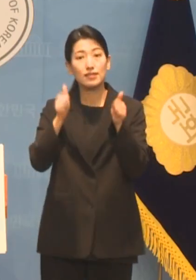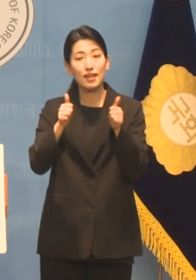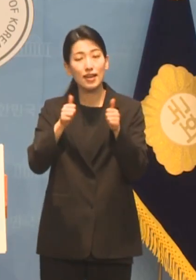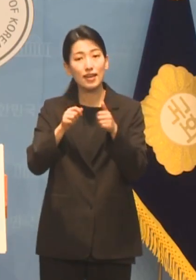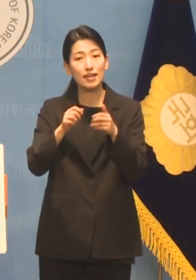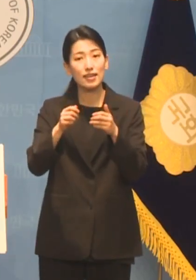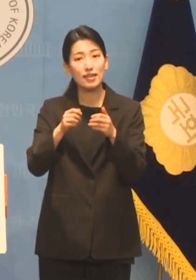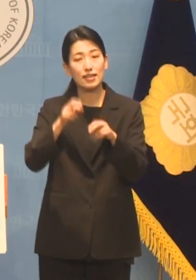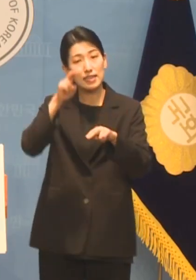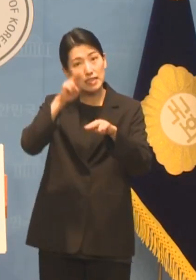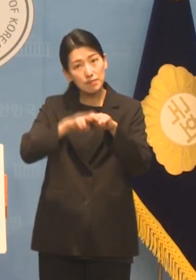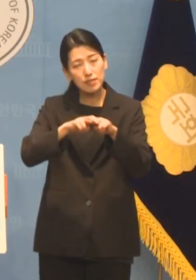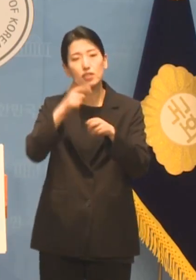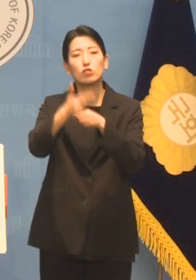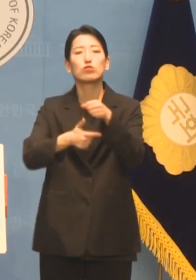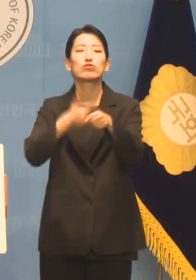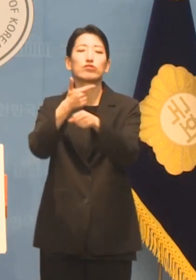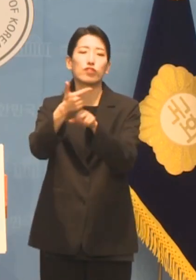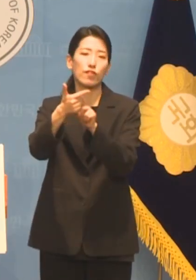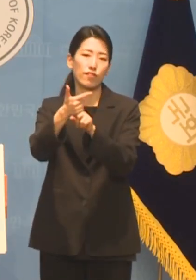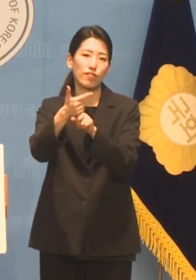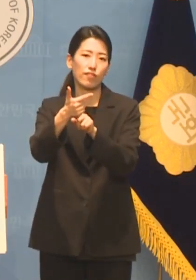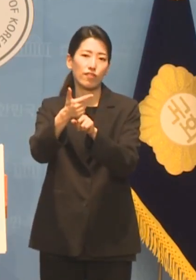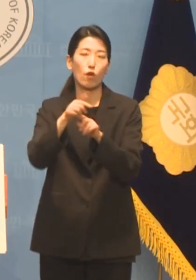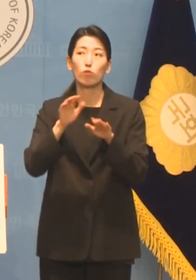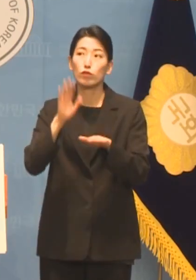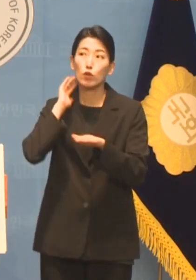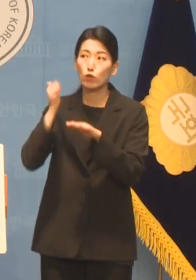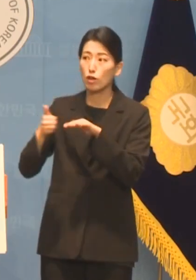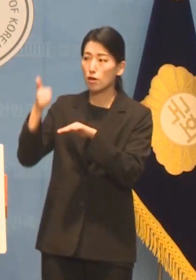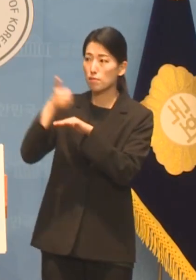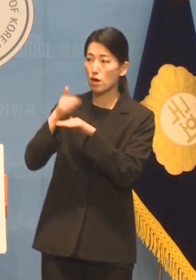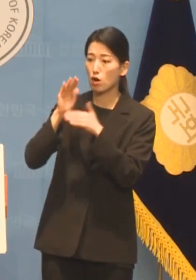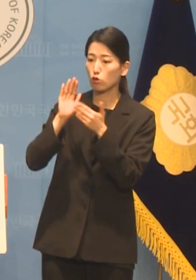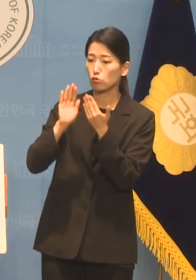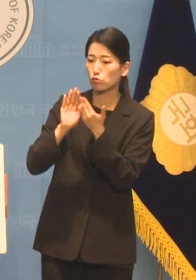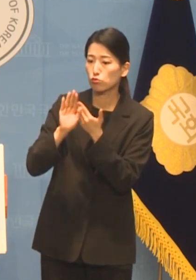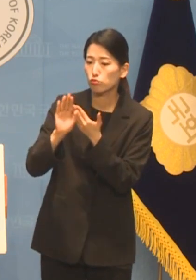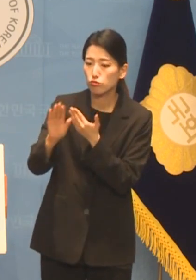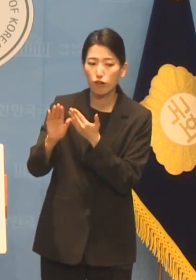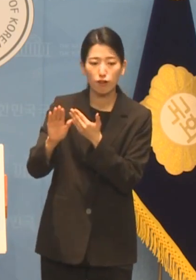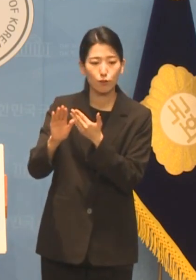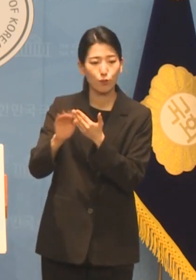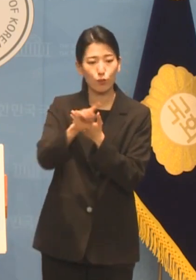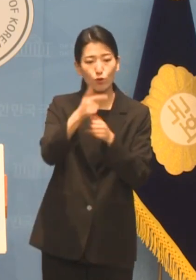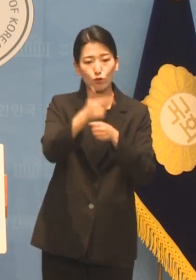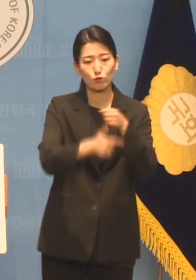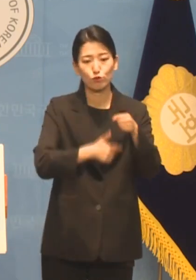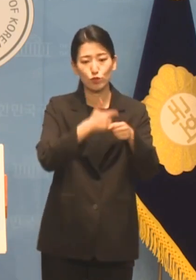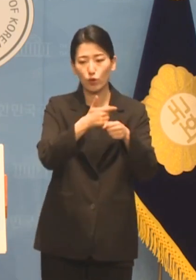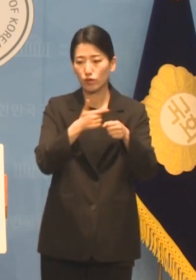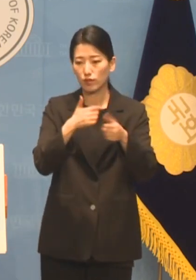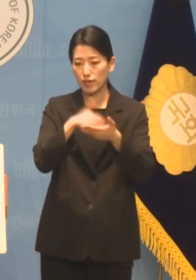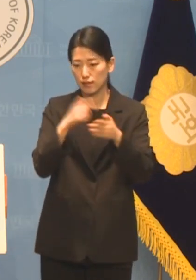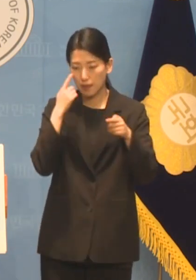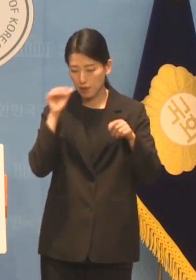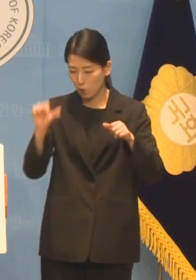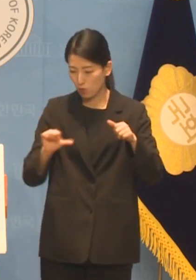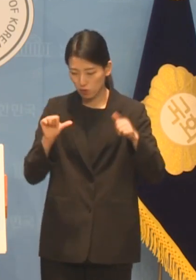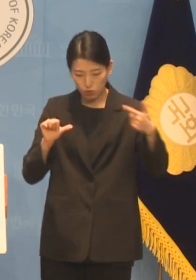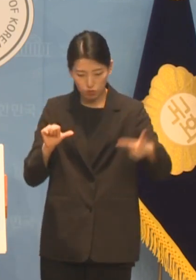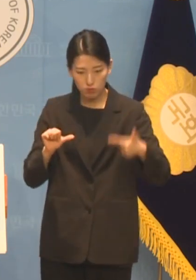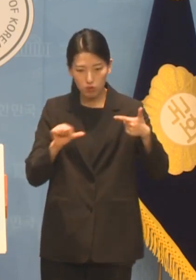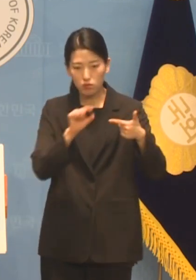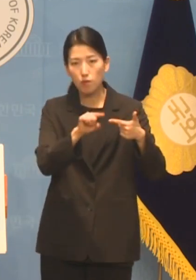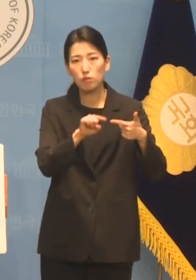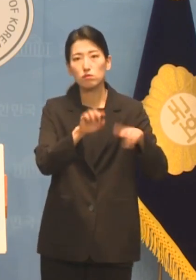6년입니다. 지금 임명하면 차기 대통령 임기가 끝나고도 대통령목 헌법재판관의 임기가 유지됩니다. 지금